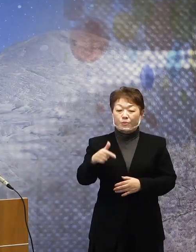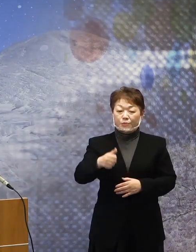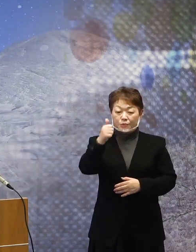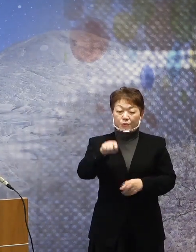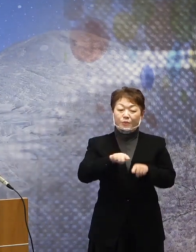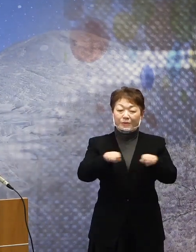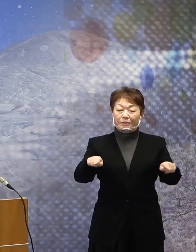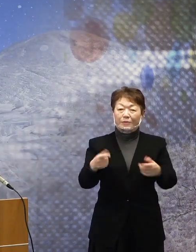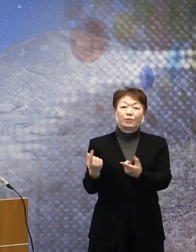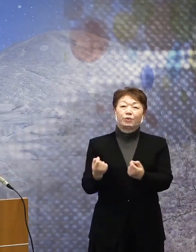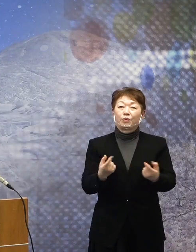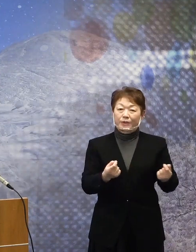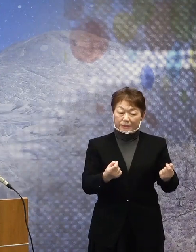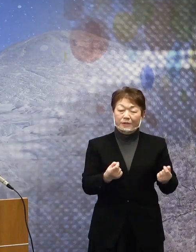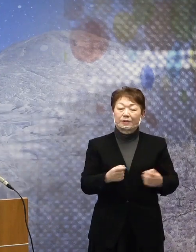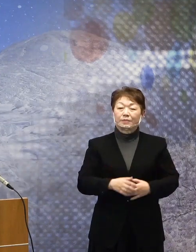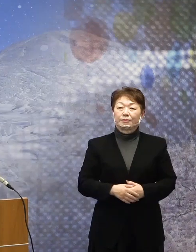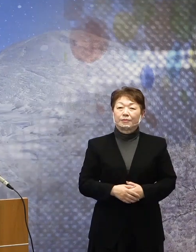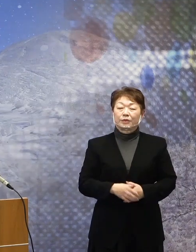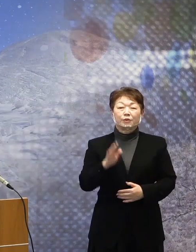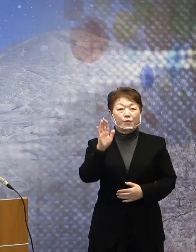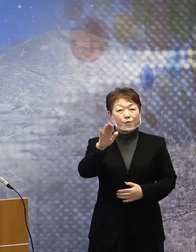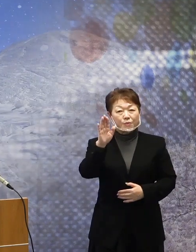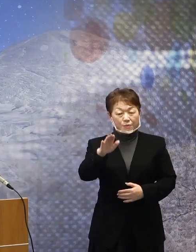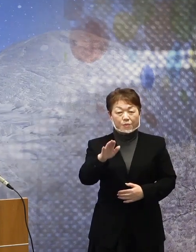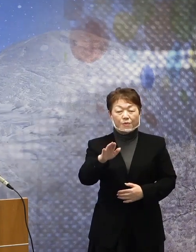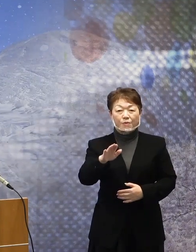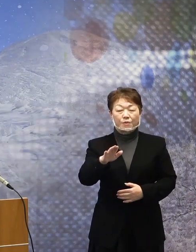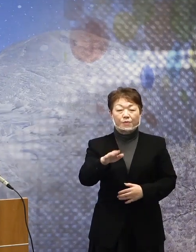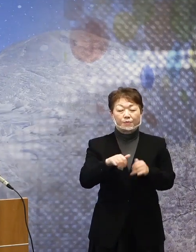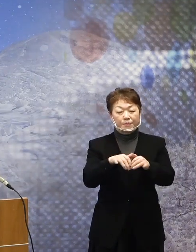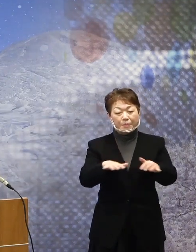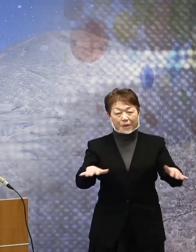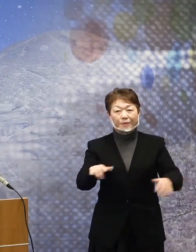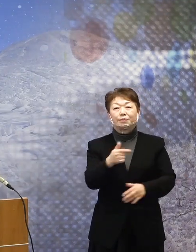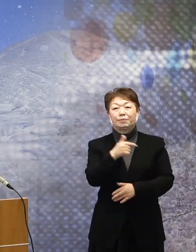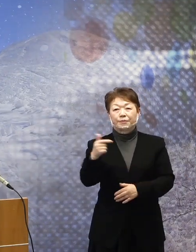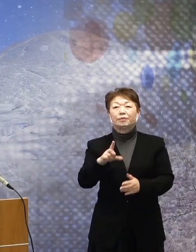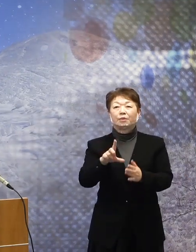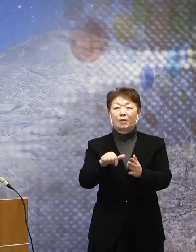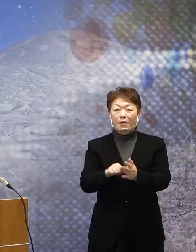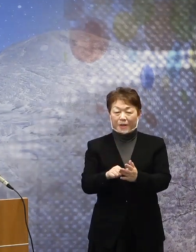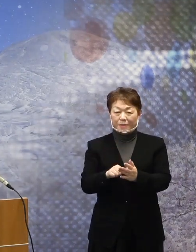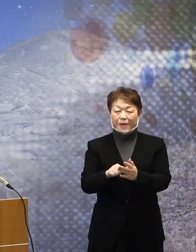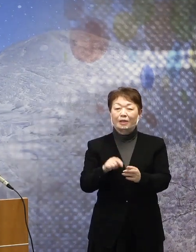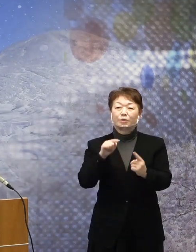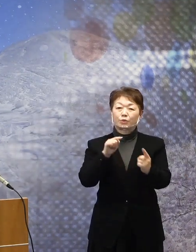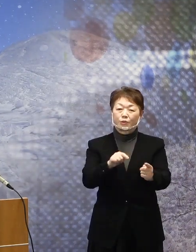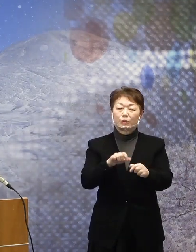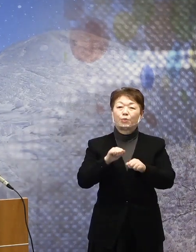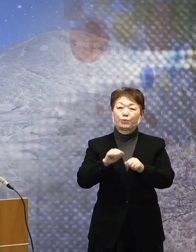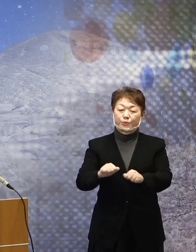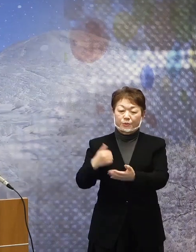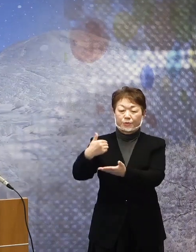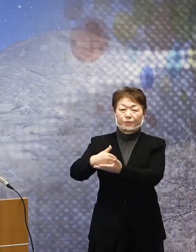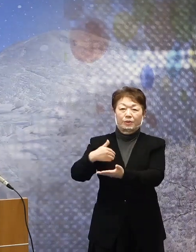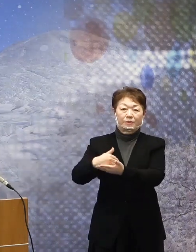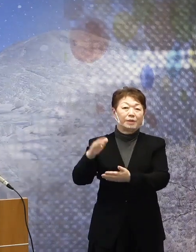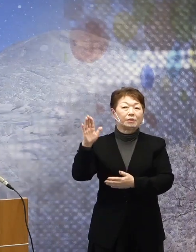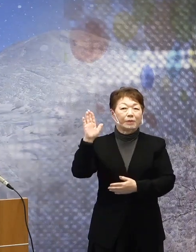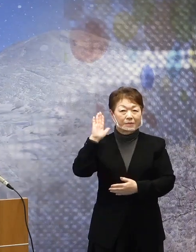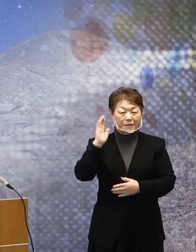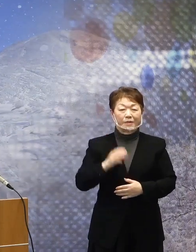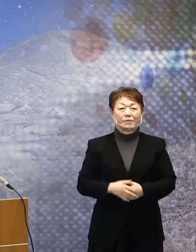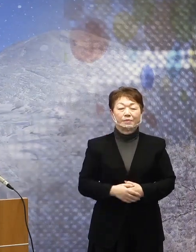上げましたし、県側の方でも今後さらに拡大見られる場合は躊躇なく措置を講ずるというお話をいただいてますので、それを踏まえ